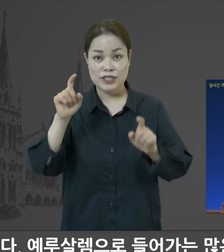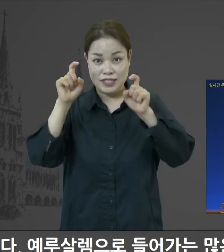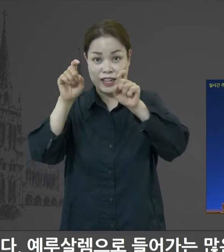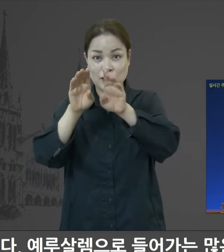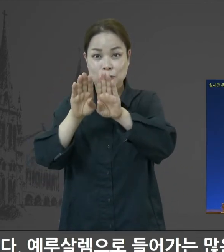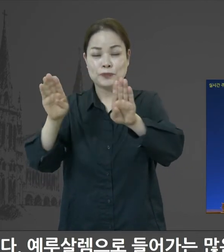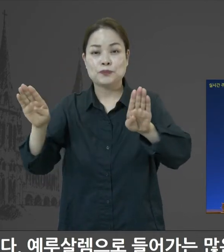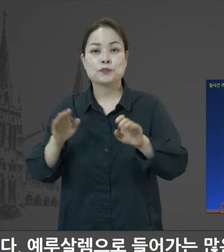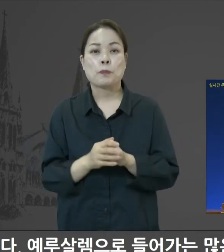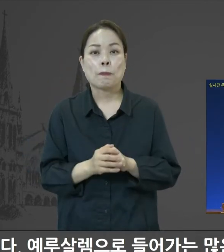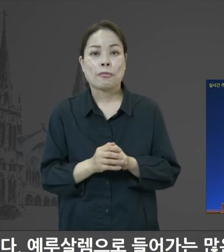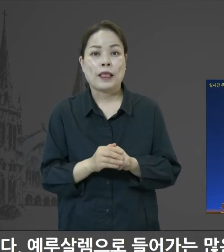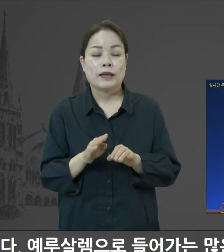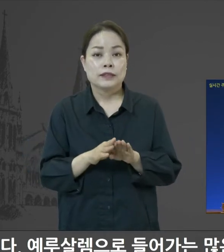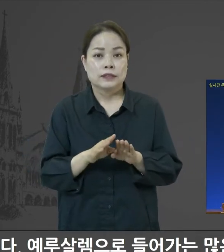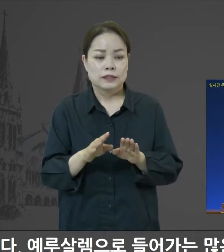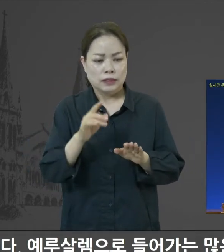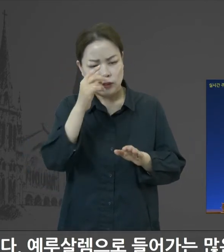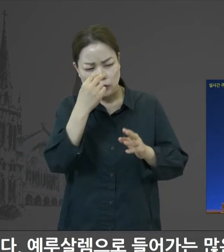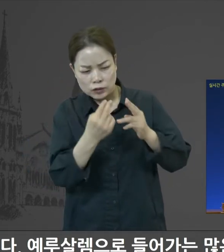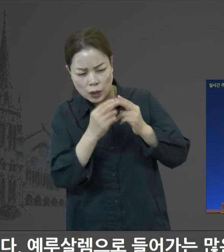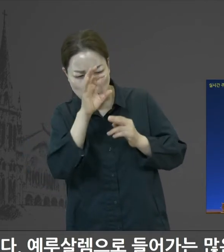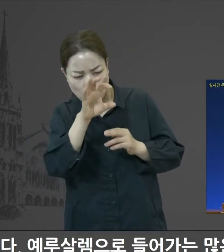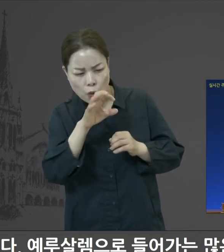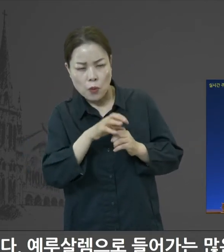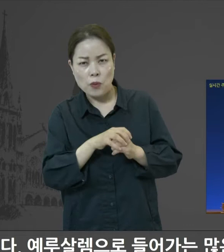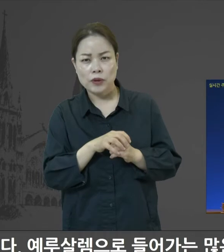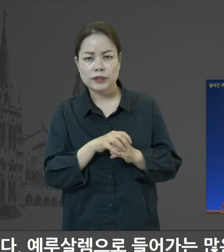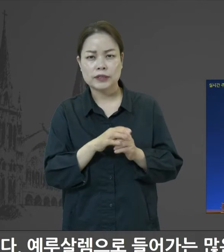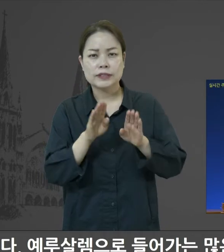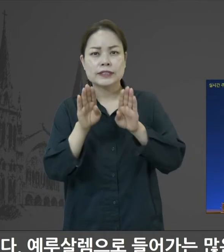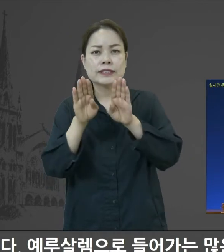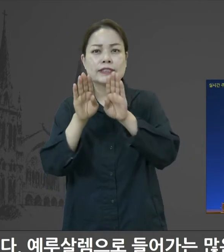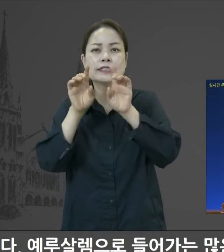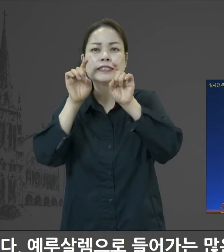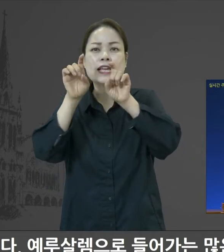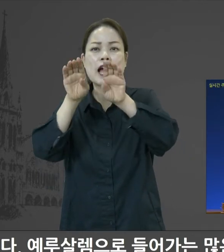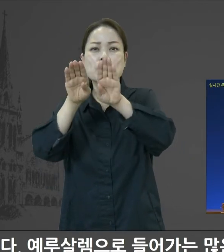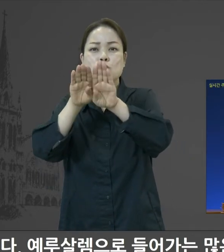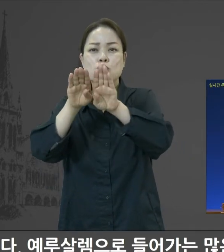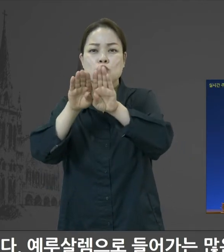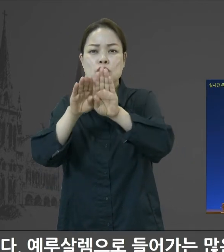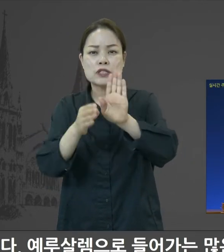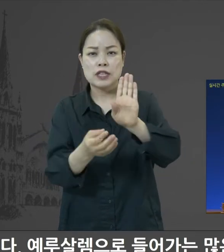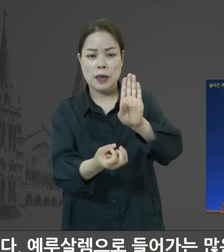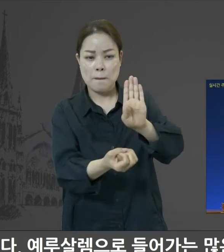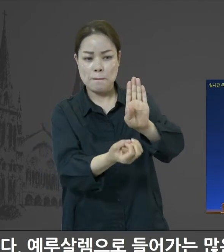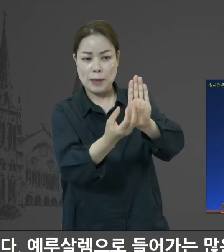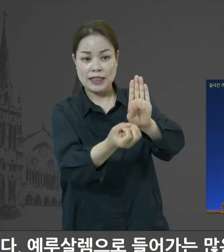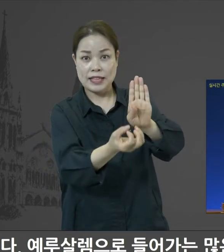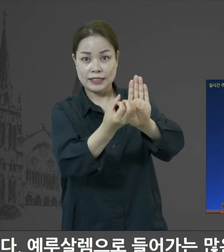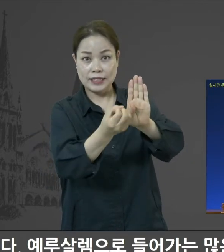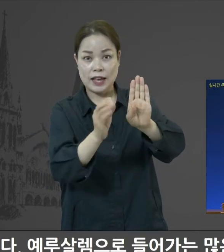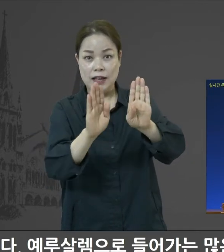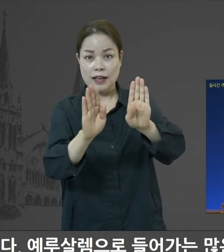오늘 본문을 참고하면 양문 곁에 베데스다 연못이